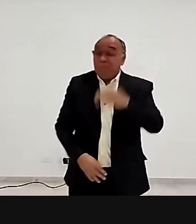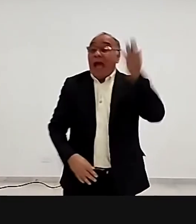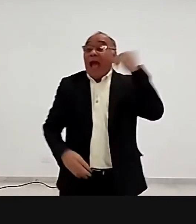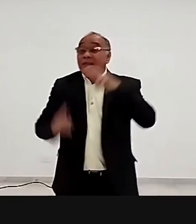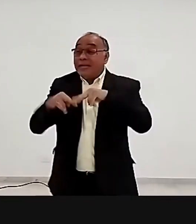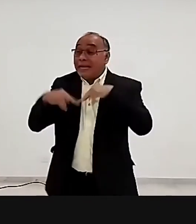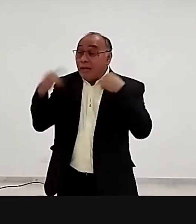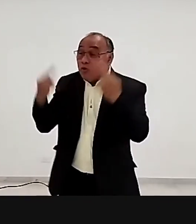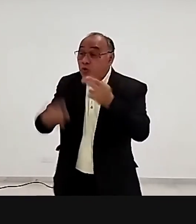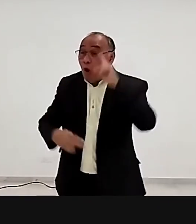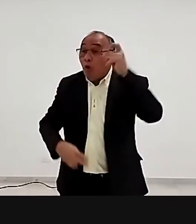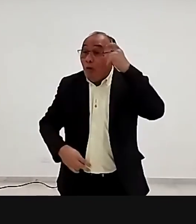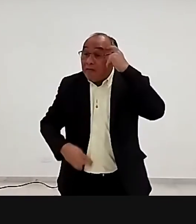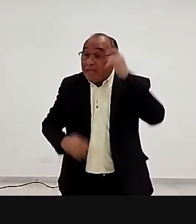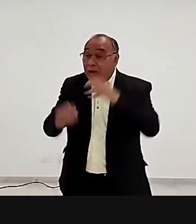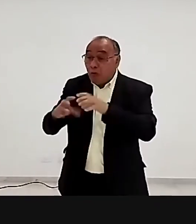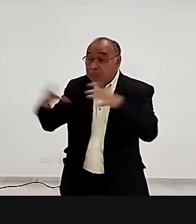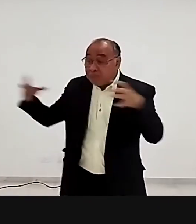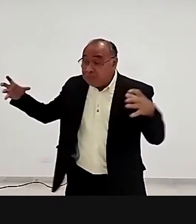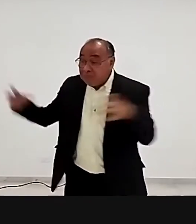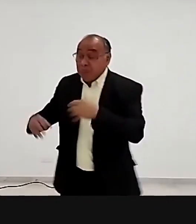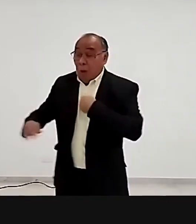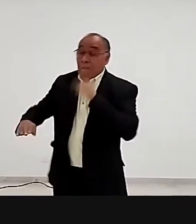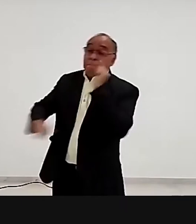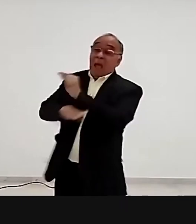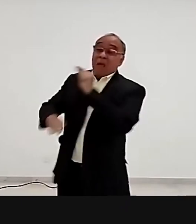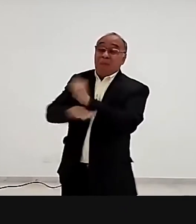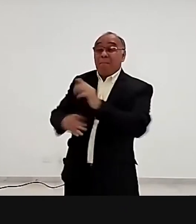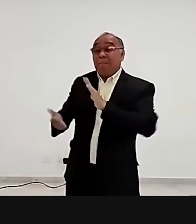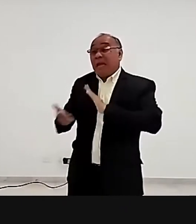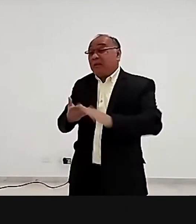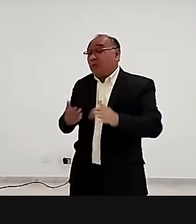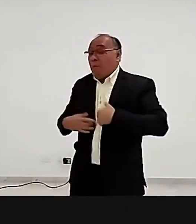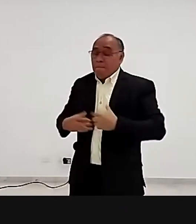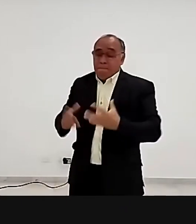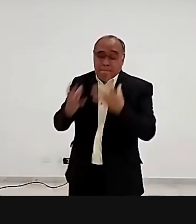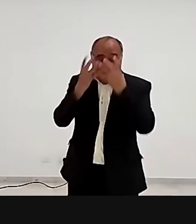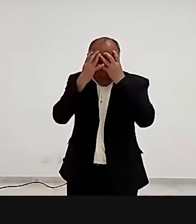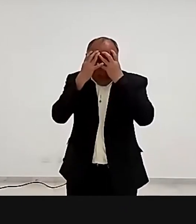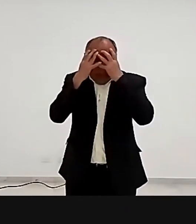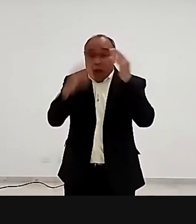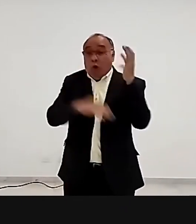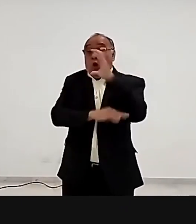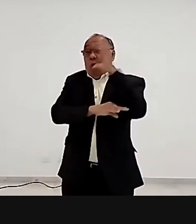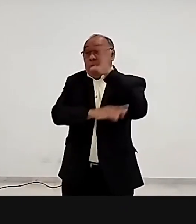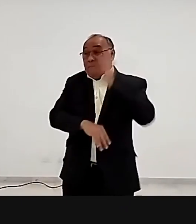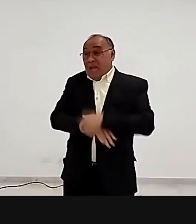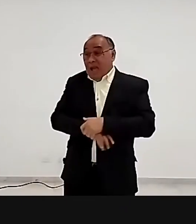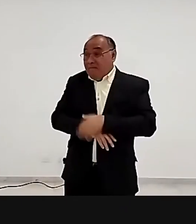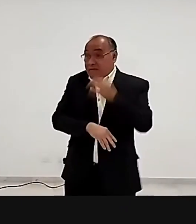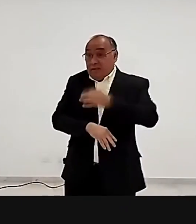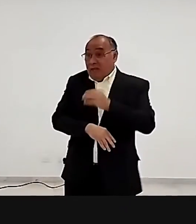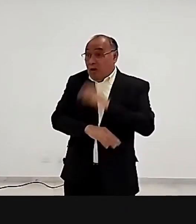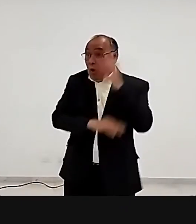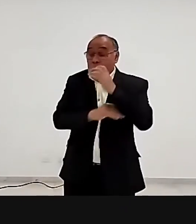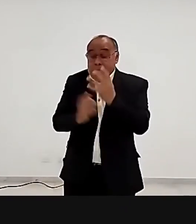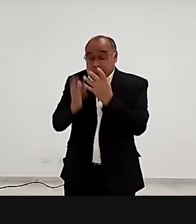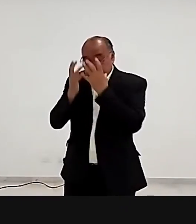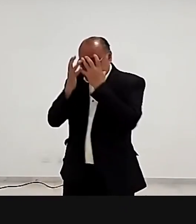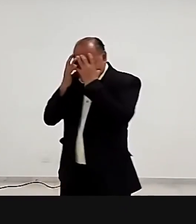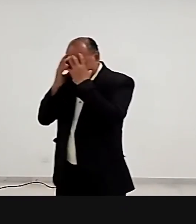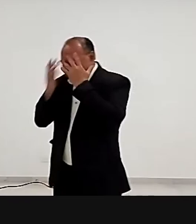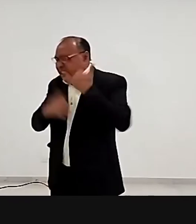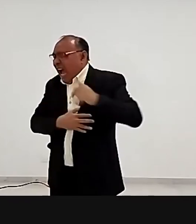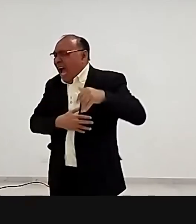en américa latina acerca de la expresión de ese nosotros les comentamos claramente en las mesas técnicas